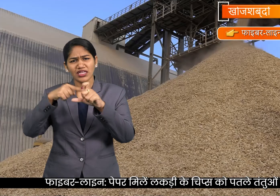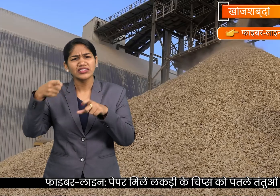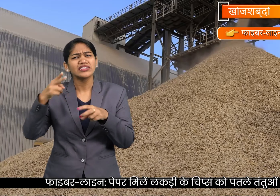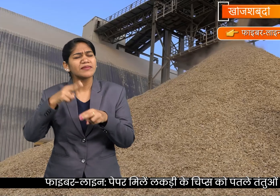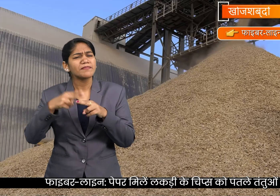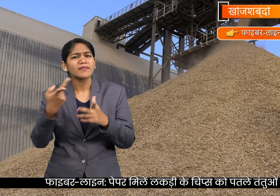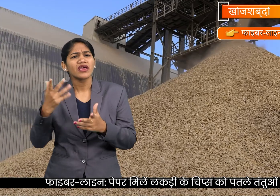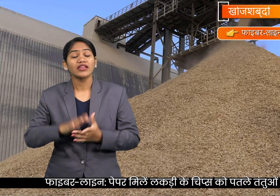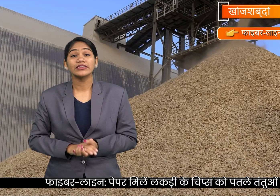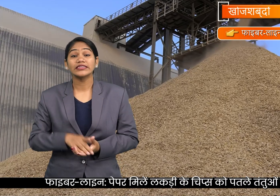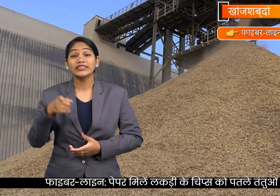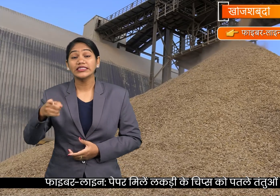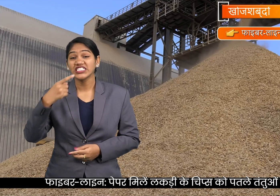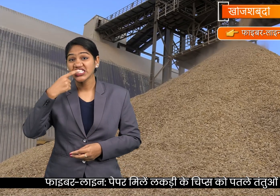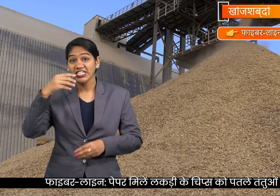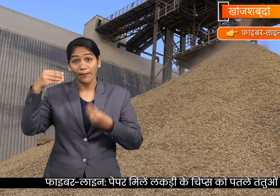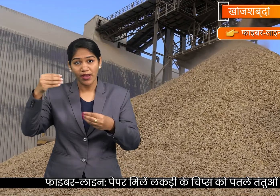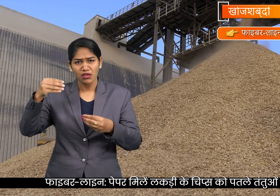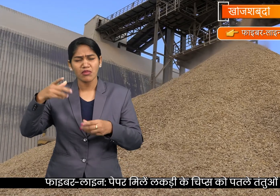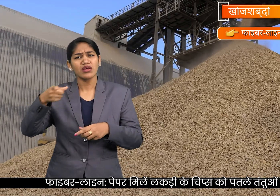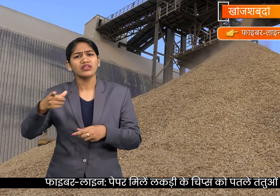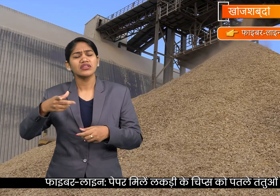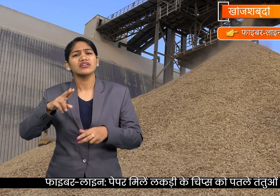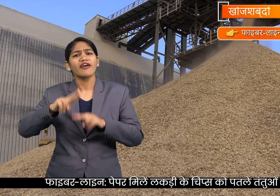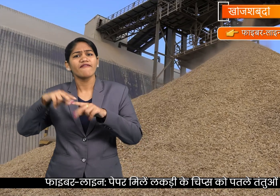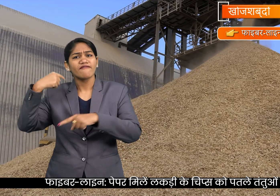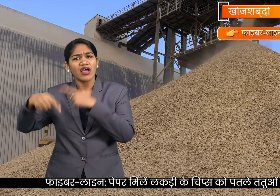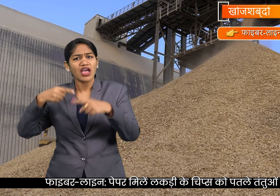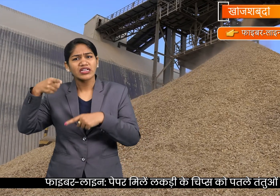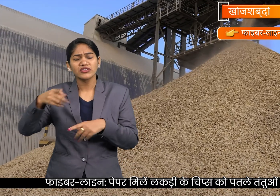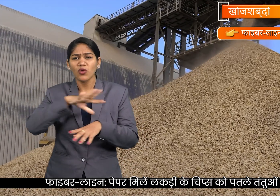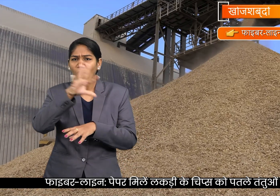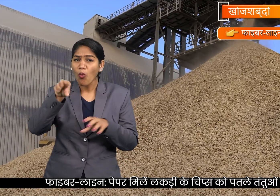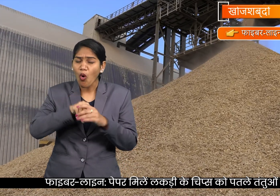पेपर मिलें लकड़ी के चिप्स को पतले तंतुओं में बदल देती है।